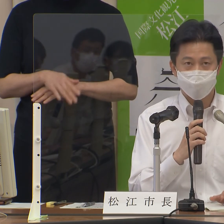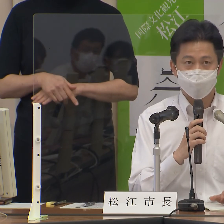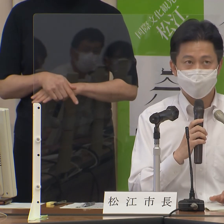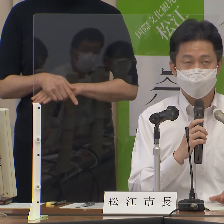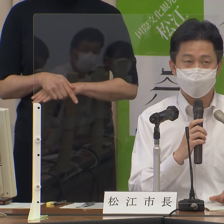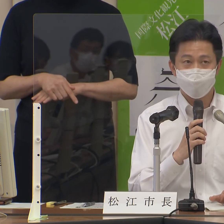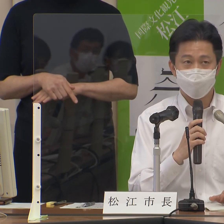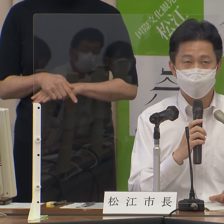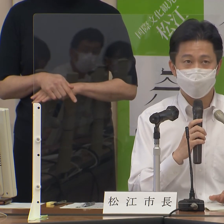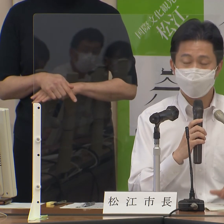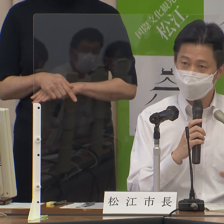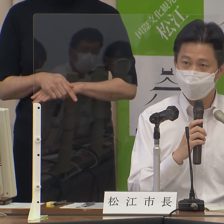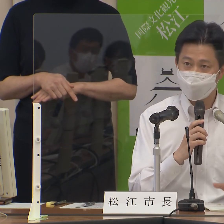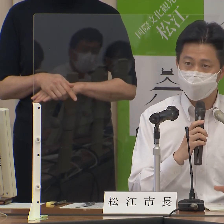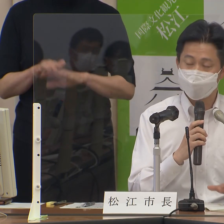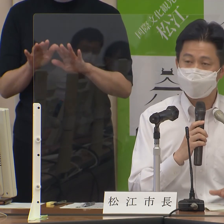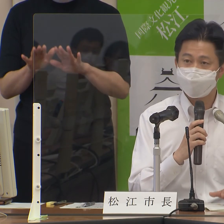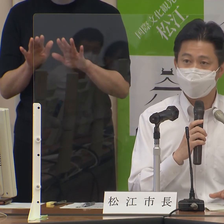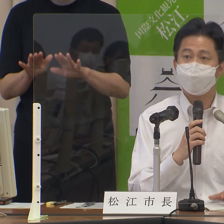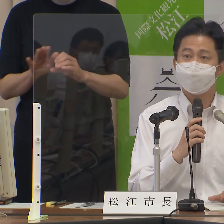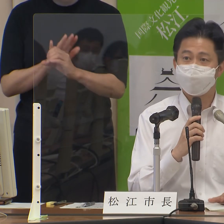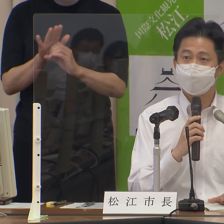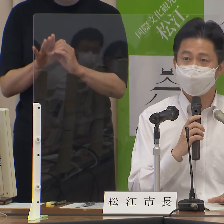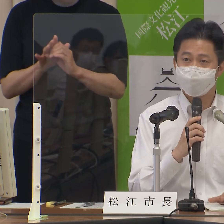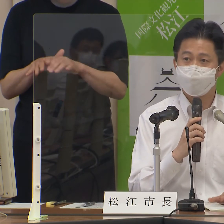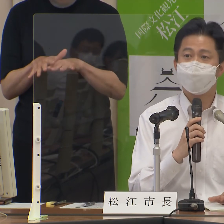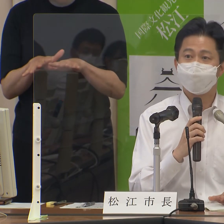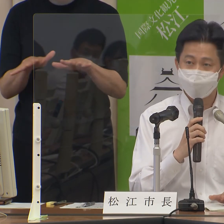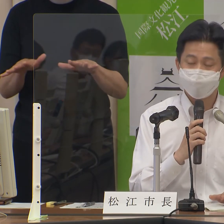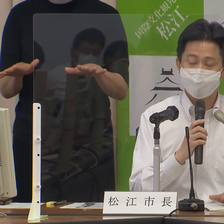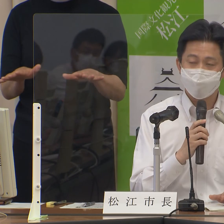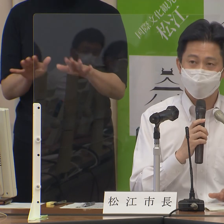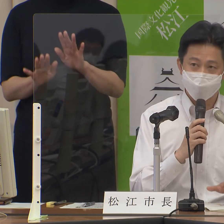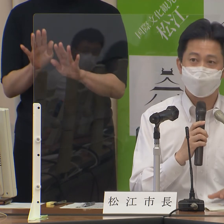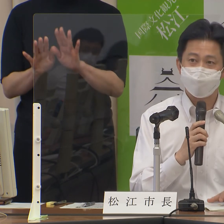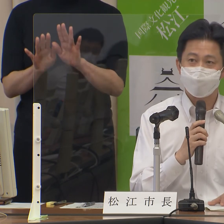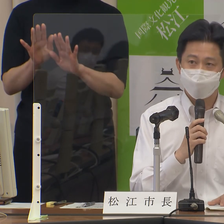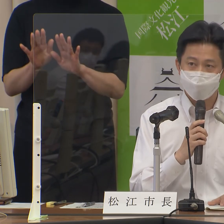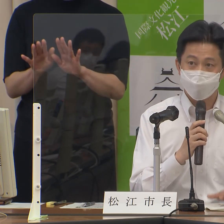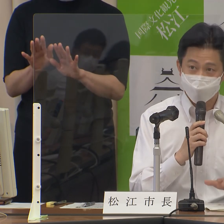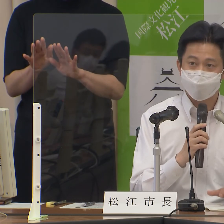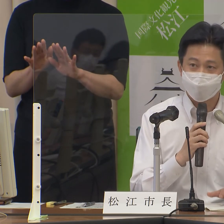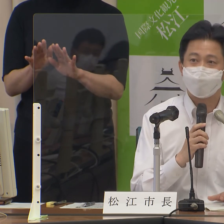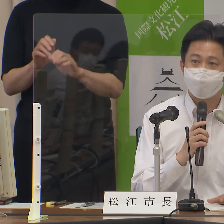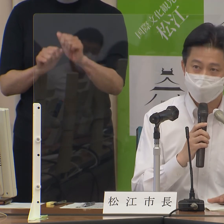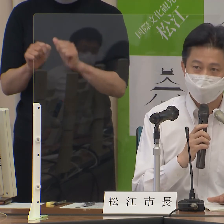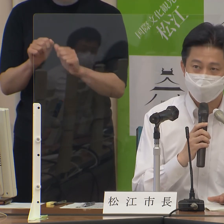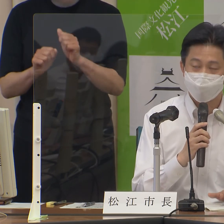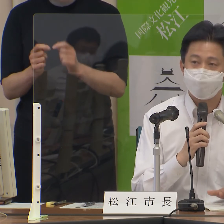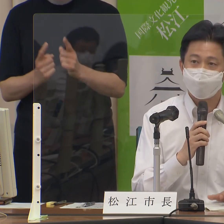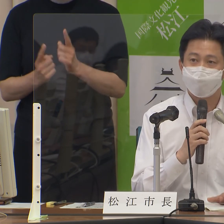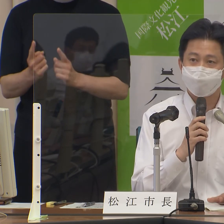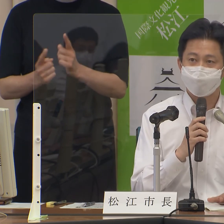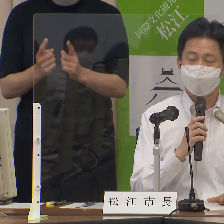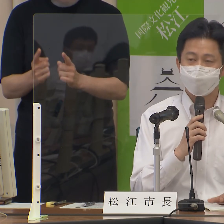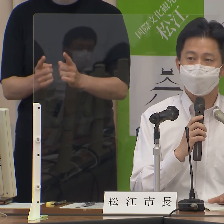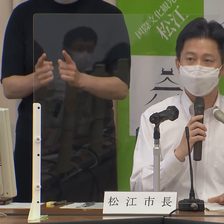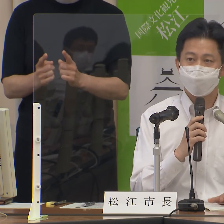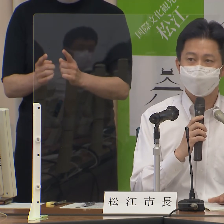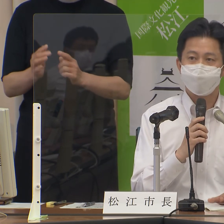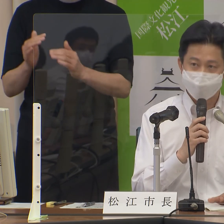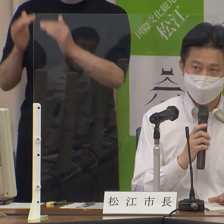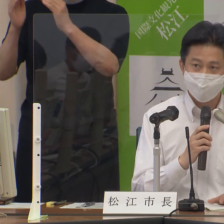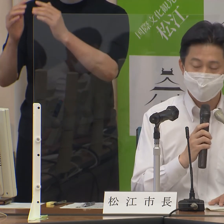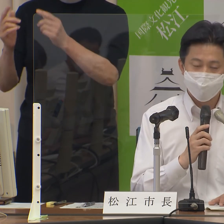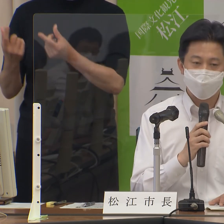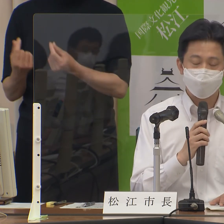ってこう今のコロナ感染が蔓延している状況を踏まえて行動については大人と同様にこう気をつけていただきたい気持ちも